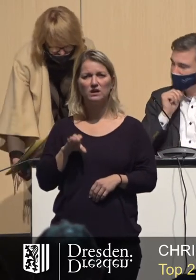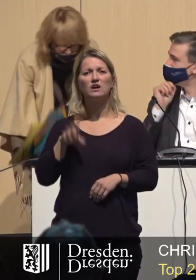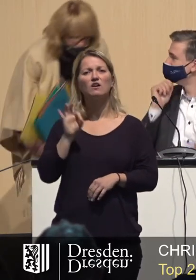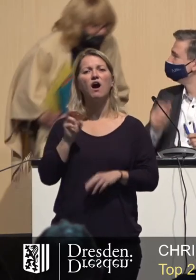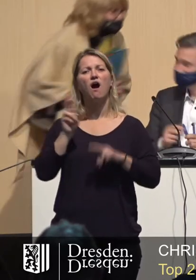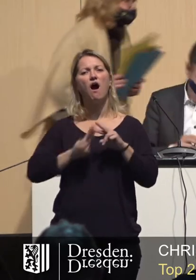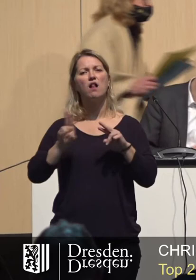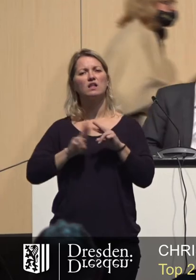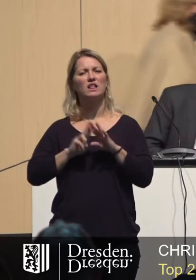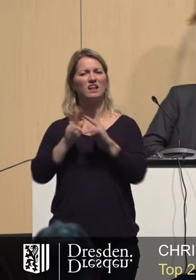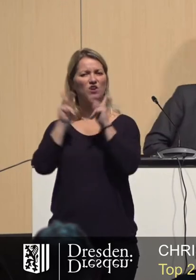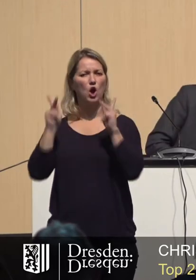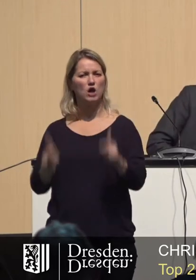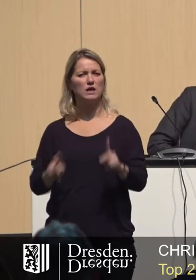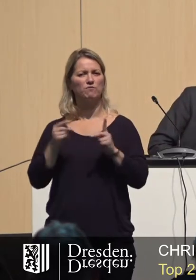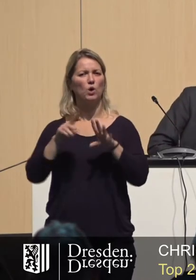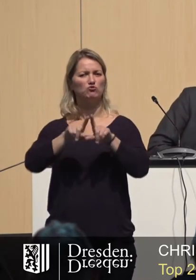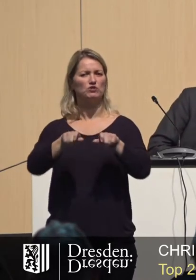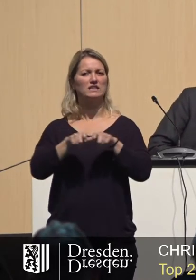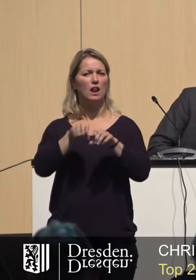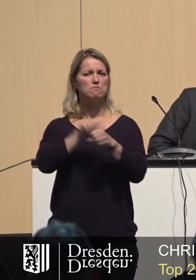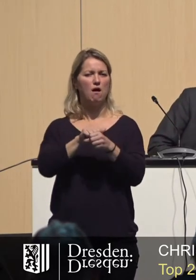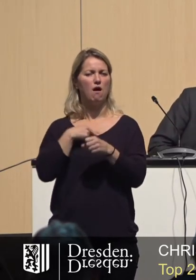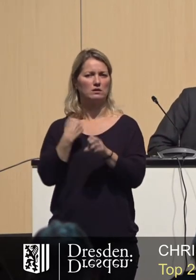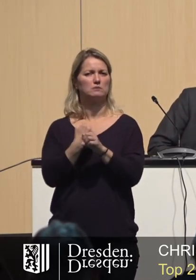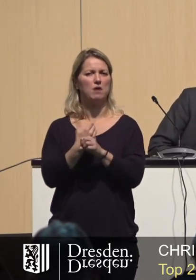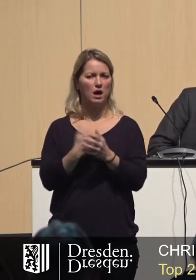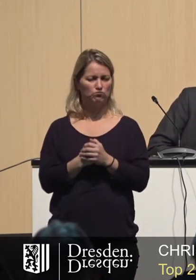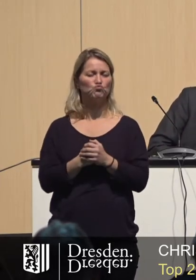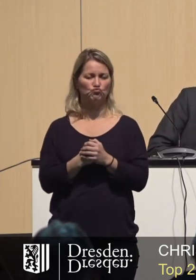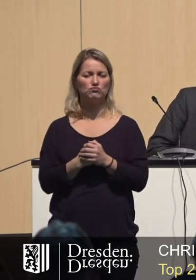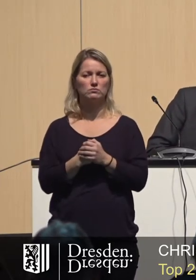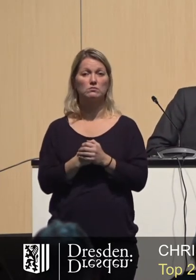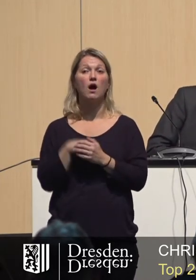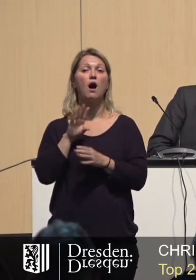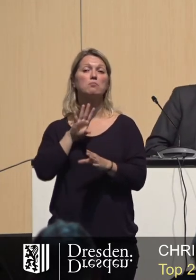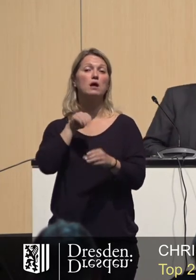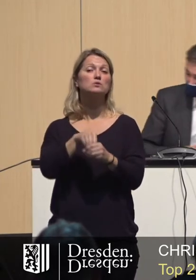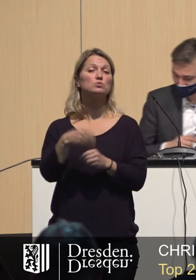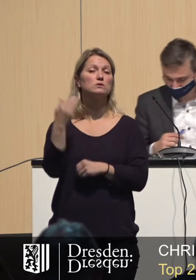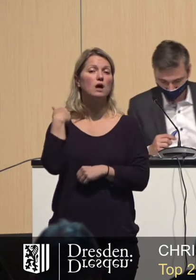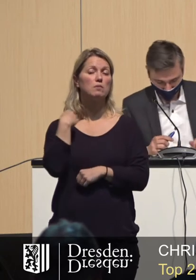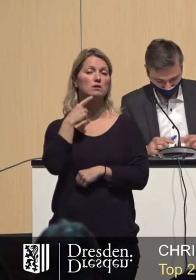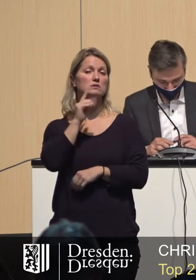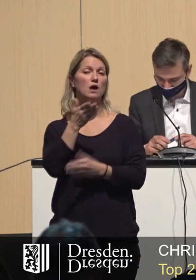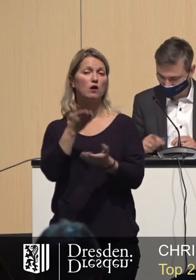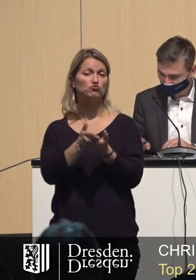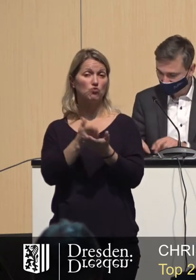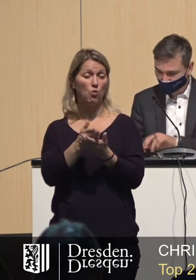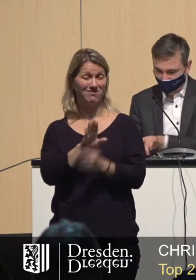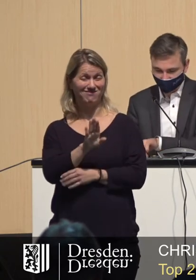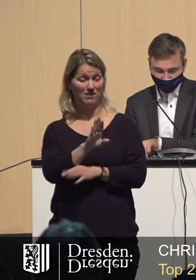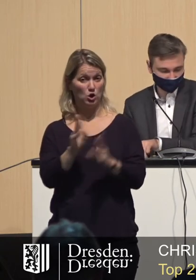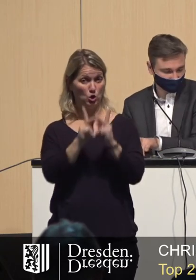Konzept des Striezelmarkts in die Hand nehmen. Ich habe damals aber auch darauf verwiesen, dass das Konzept,